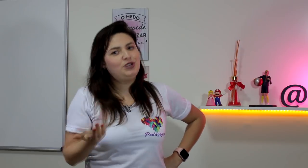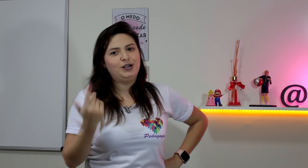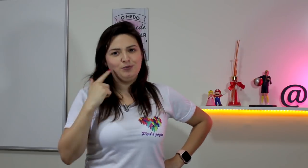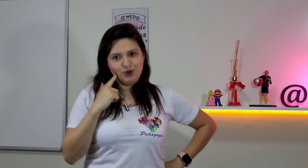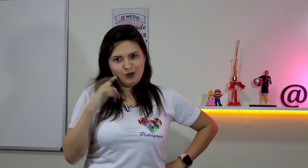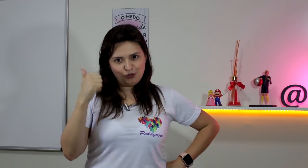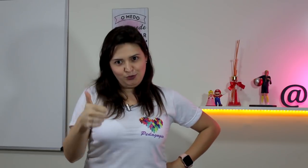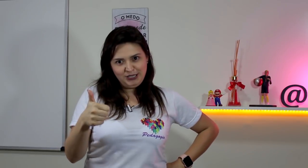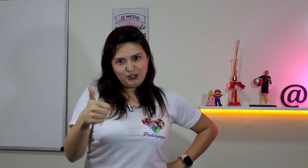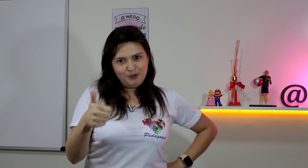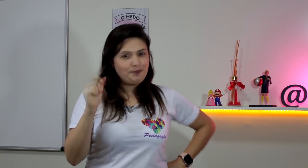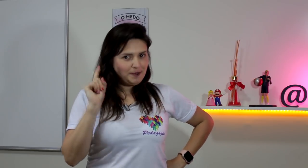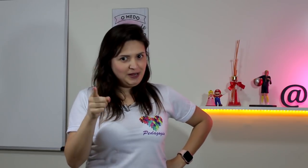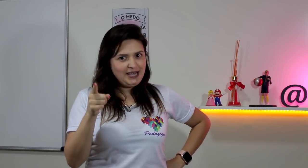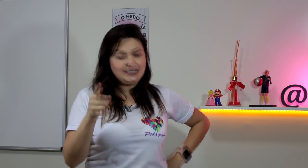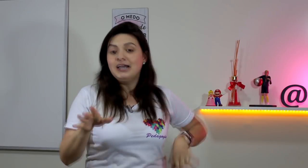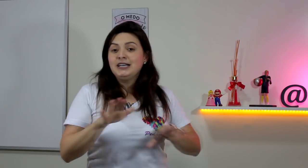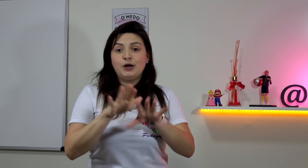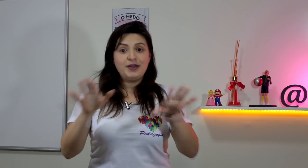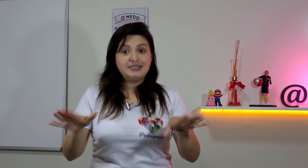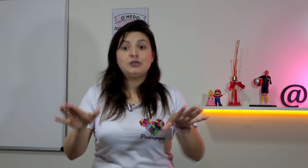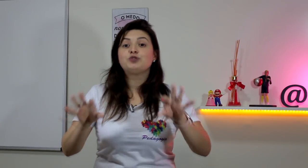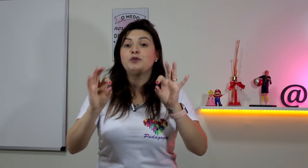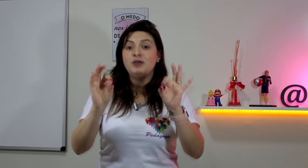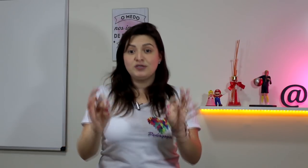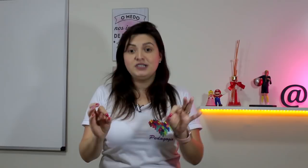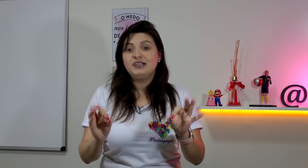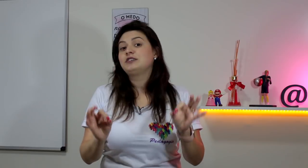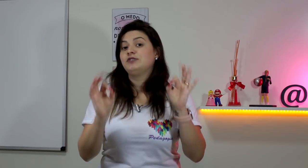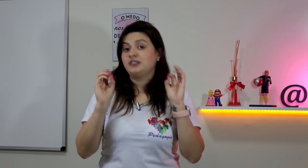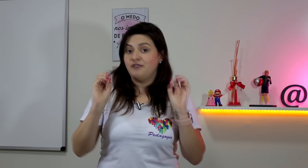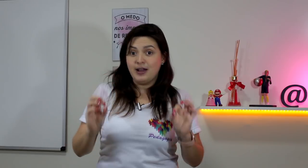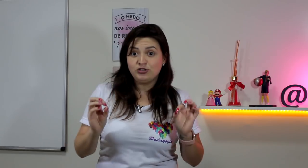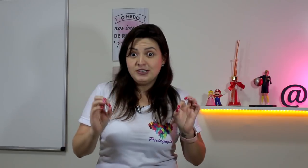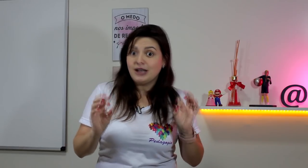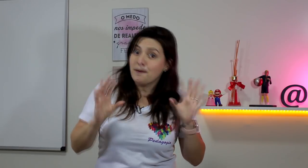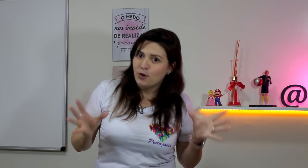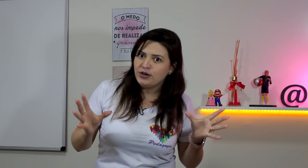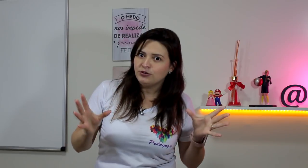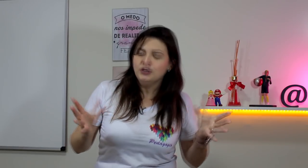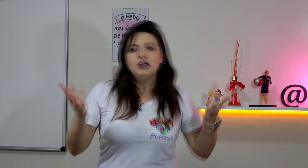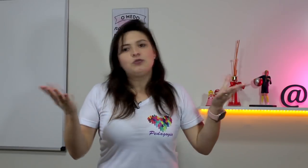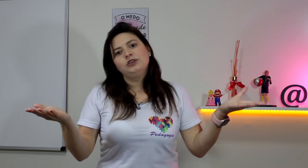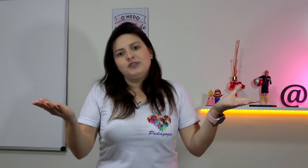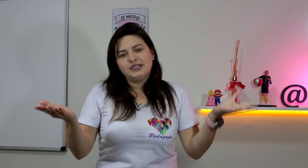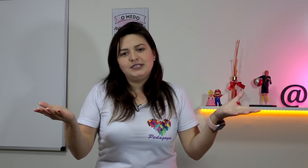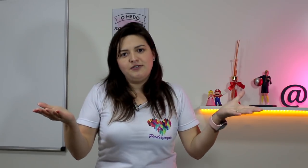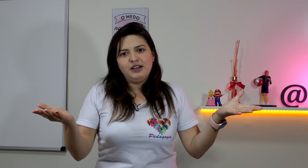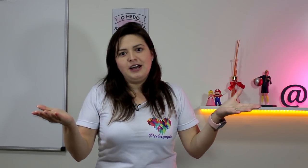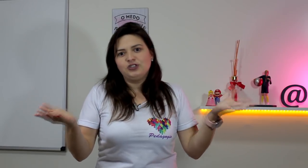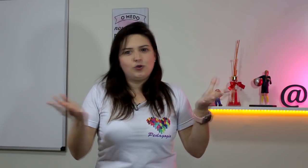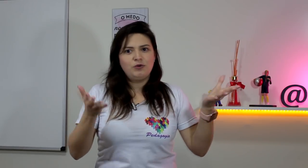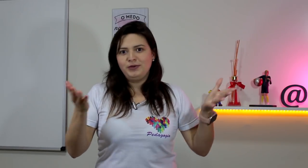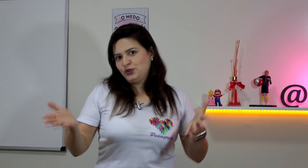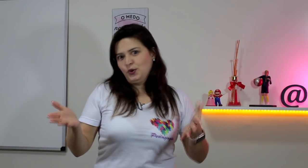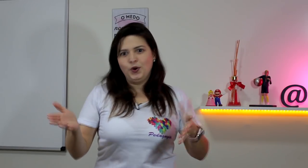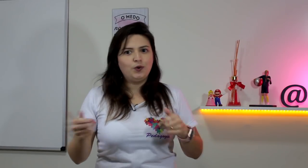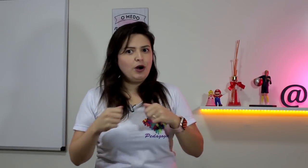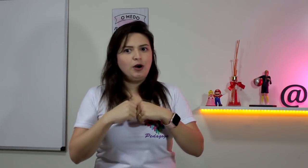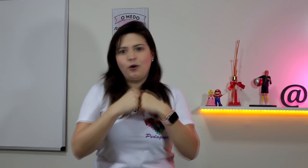mulher por causa do blush, beleza? Então esses são os primeiros sinais que você vai utilizar muito quando você quiser falar de alguma pessoa ou alguém